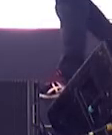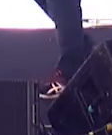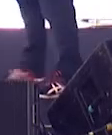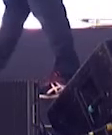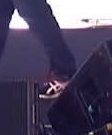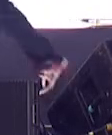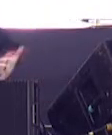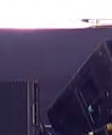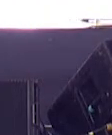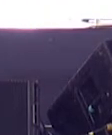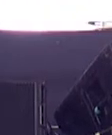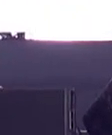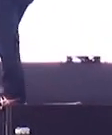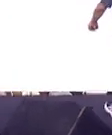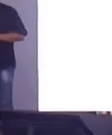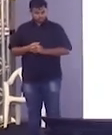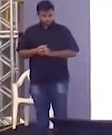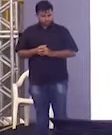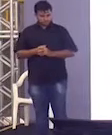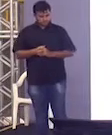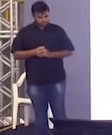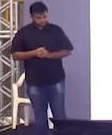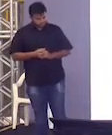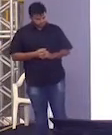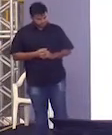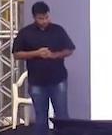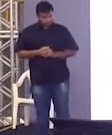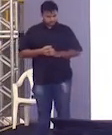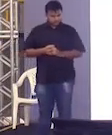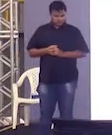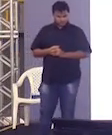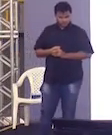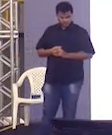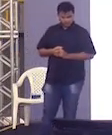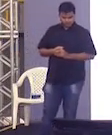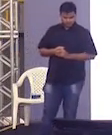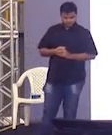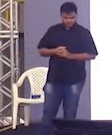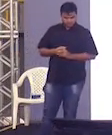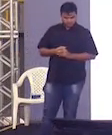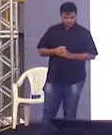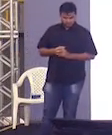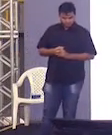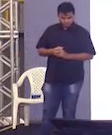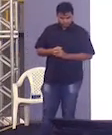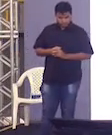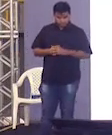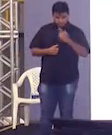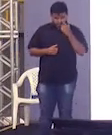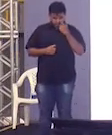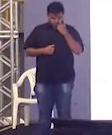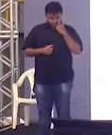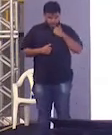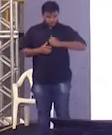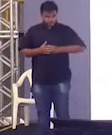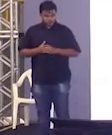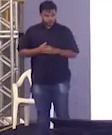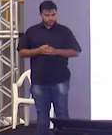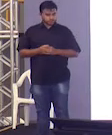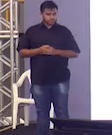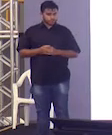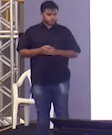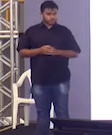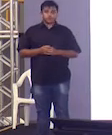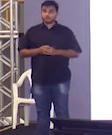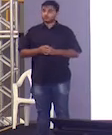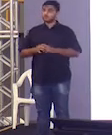Fica 55 menos 9 menos 11 menos 13, Eu peguei o 9, o 11 e o 13, trouxe para o primeiro membro. Todo